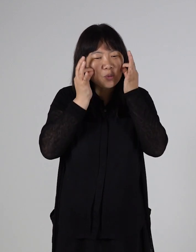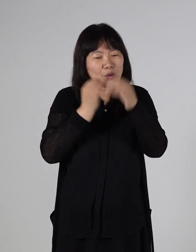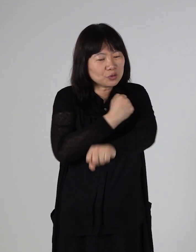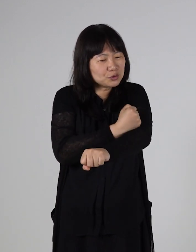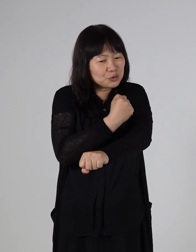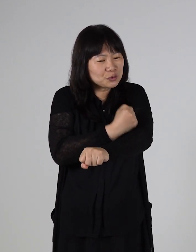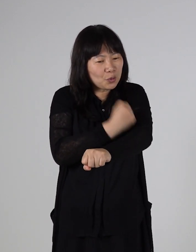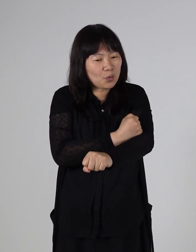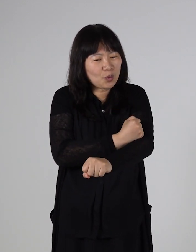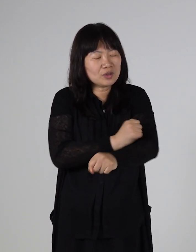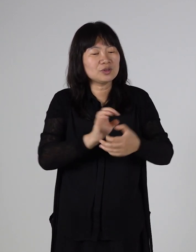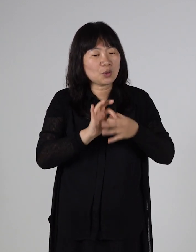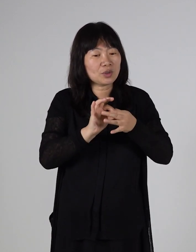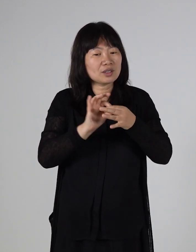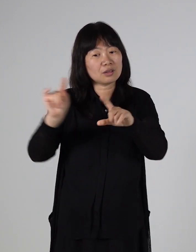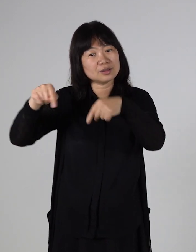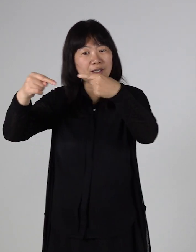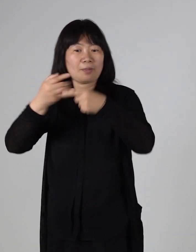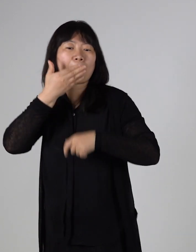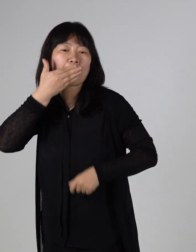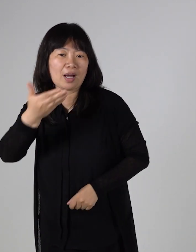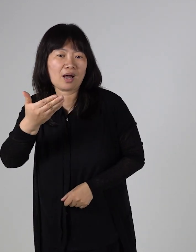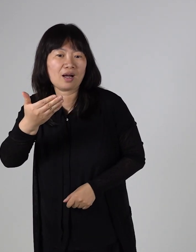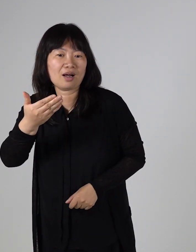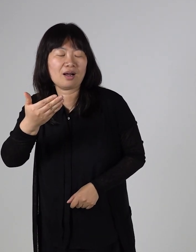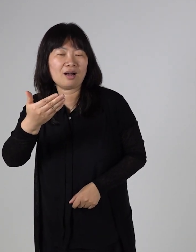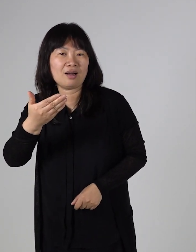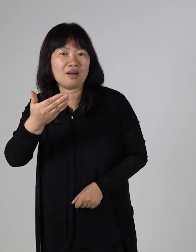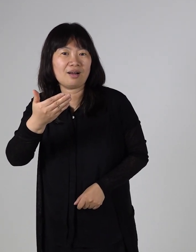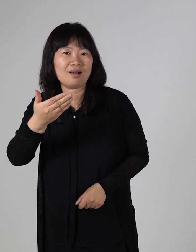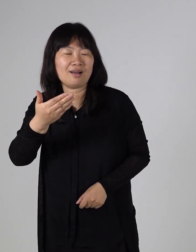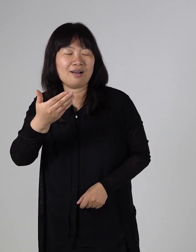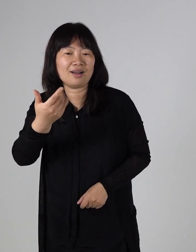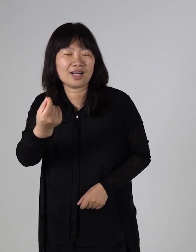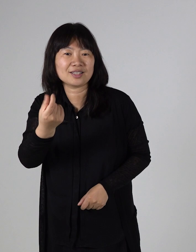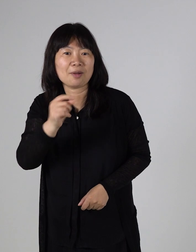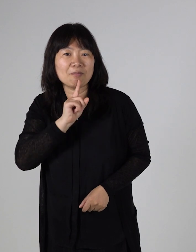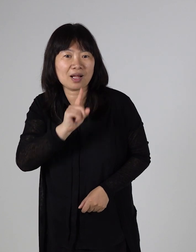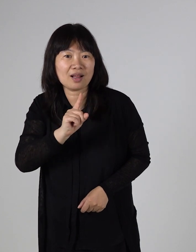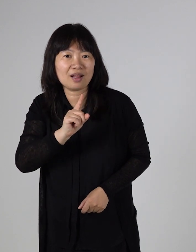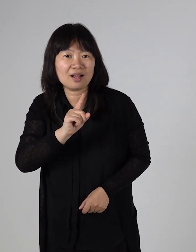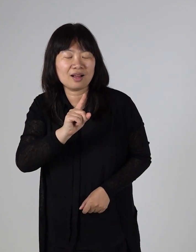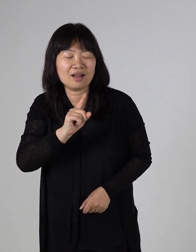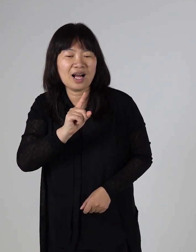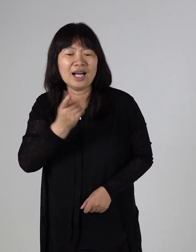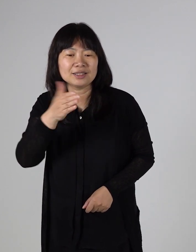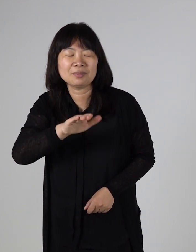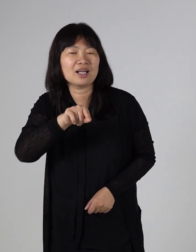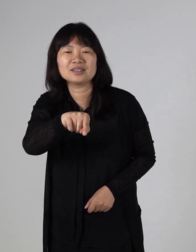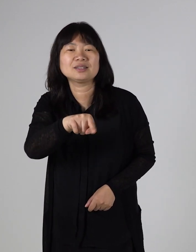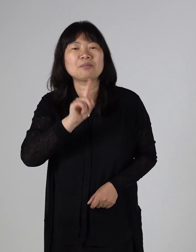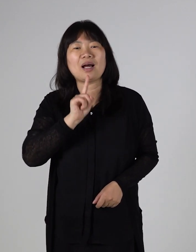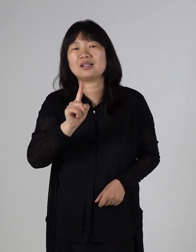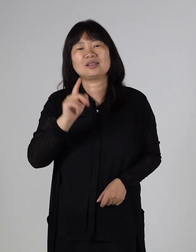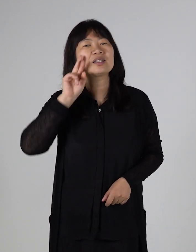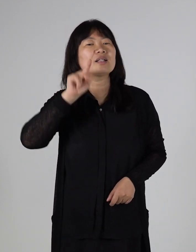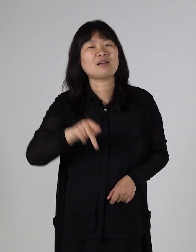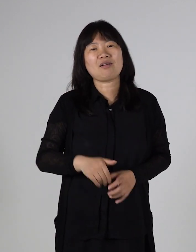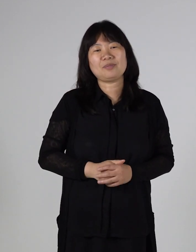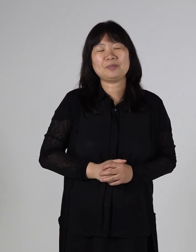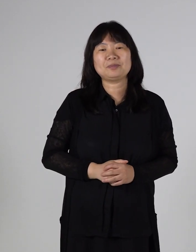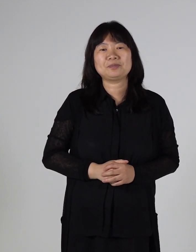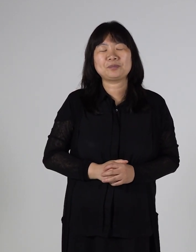들어갈 수밖에 없다는 설명이 되잖아요. 이건 그 얘기가 아니에요. 이거 오히려